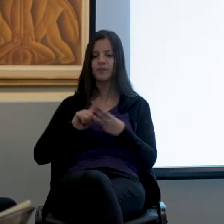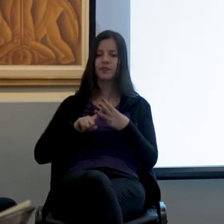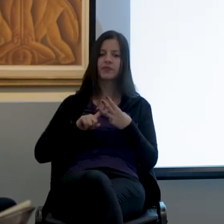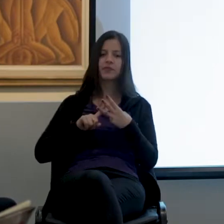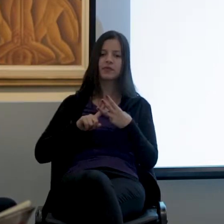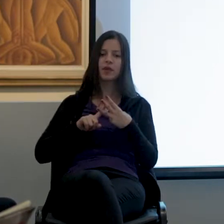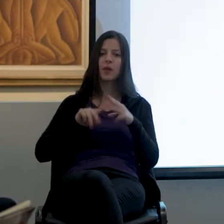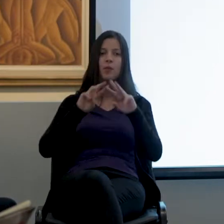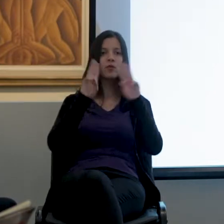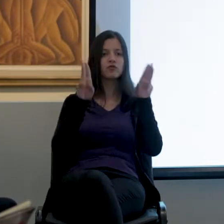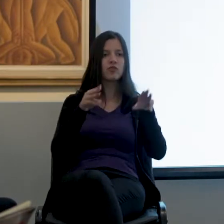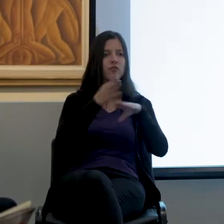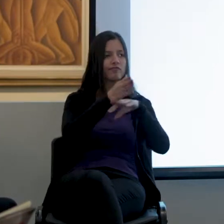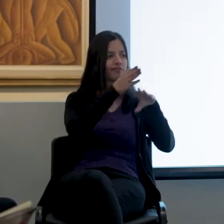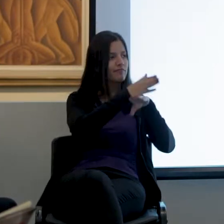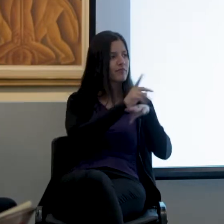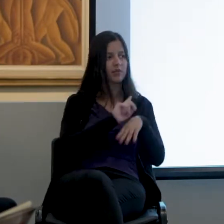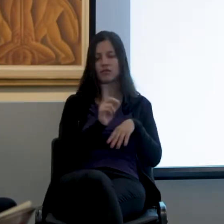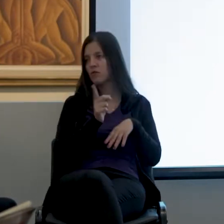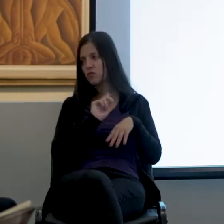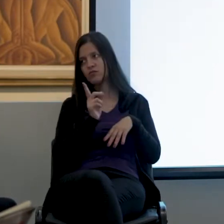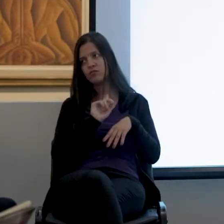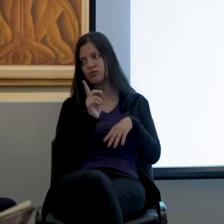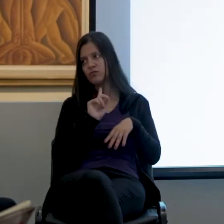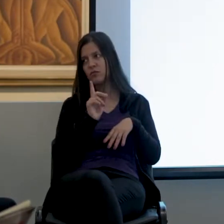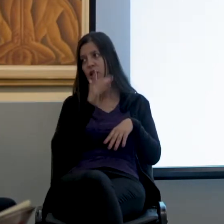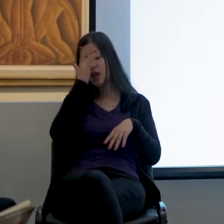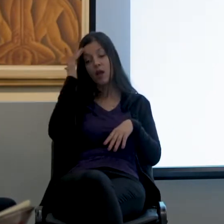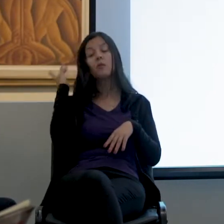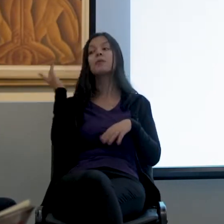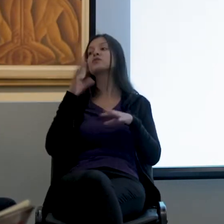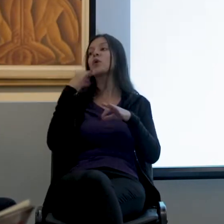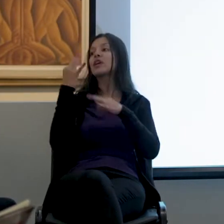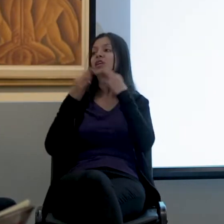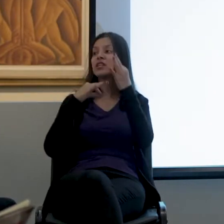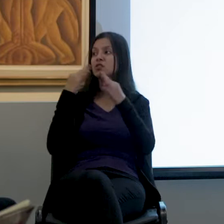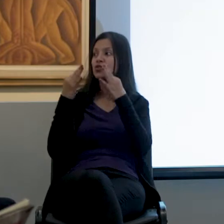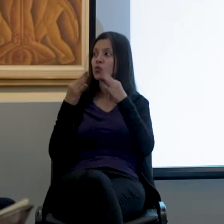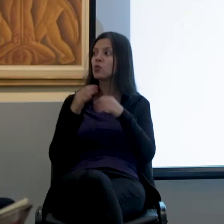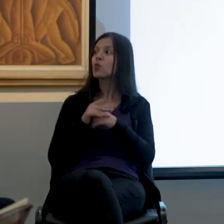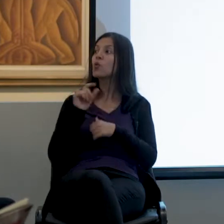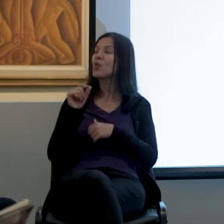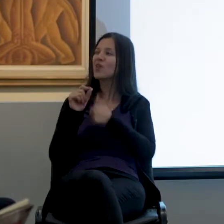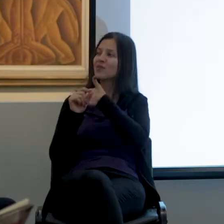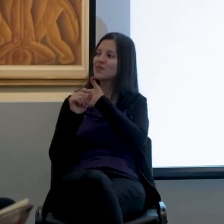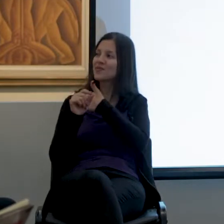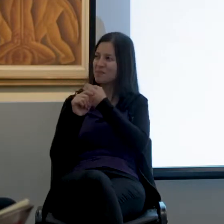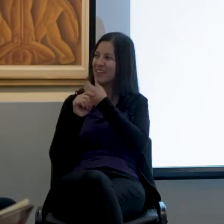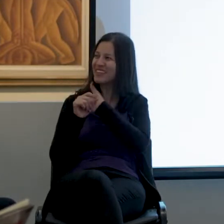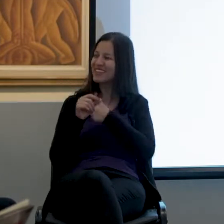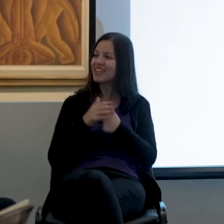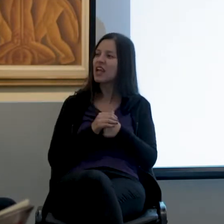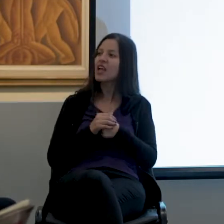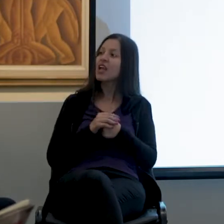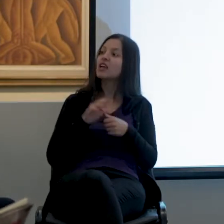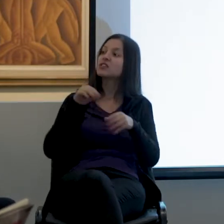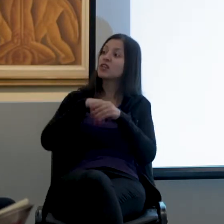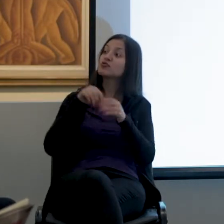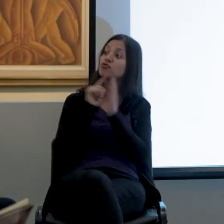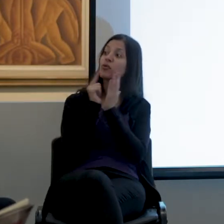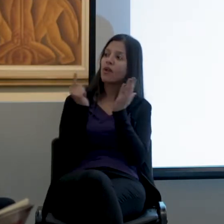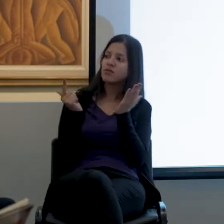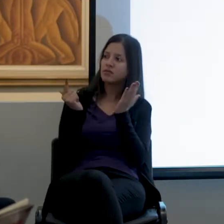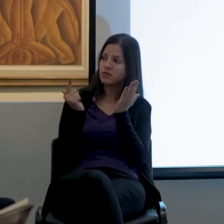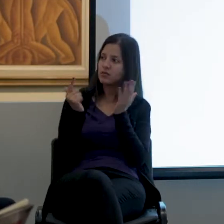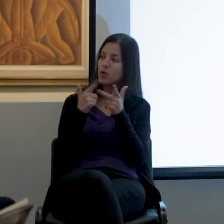nem em museus. O crítico ele opera fundamentalmente pela palavra e nos jornais. Os jornais são